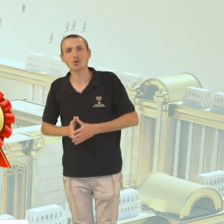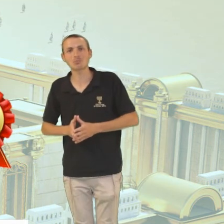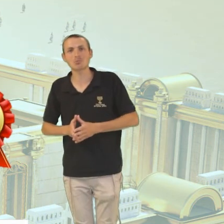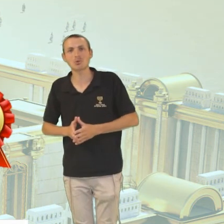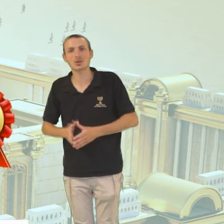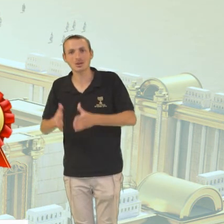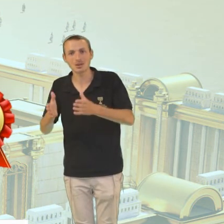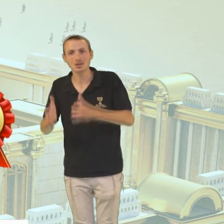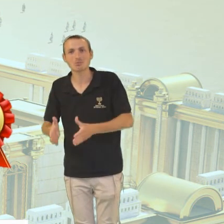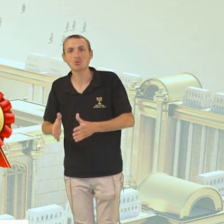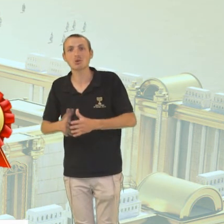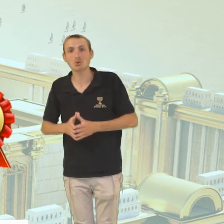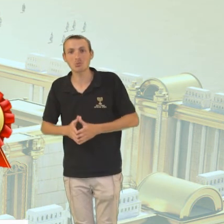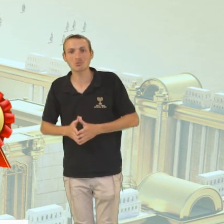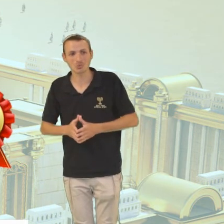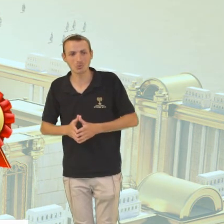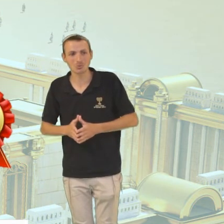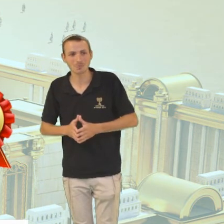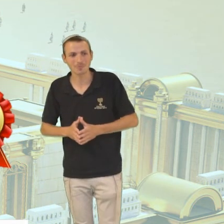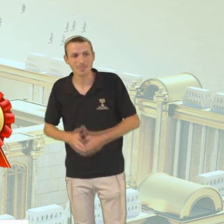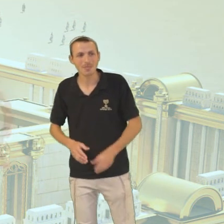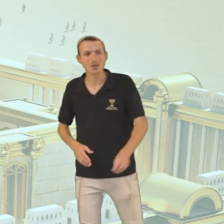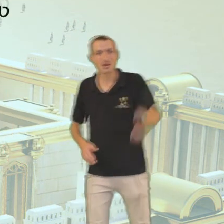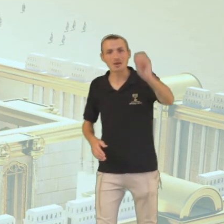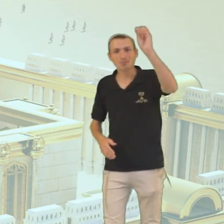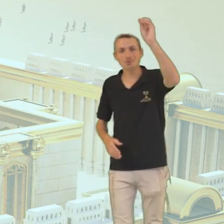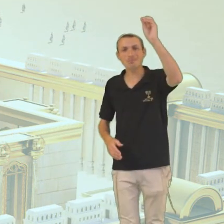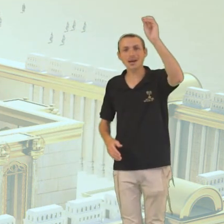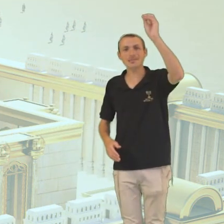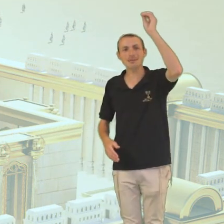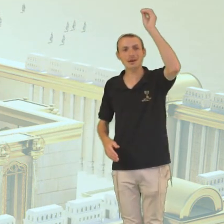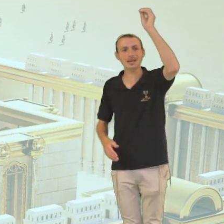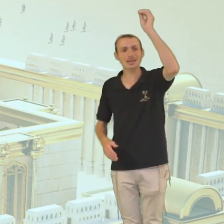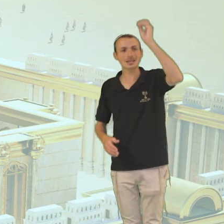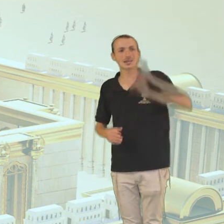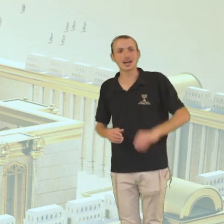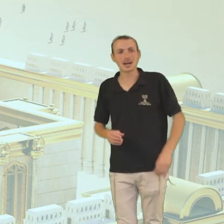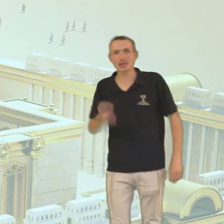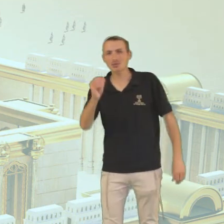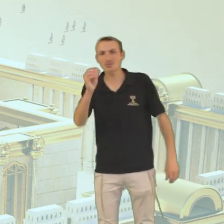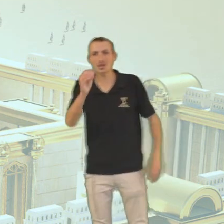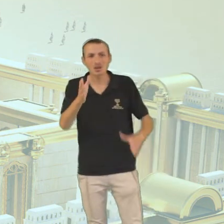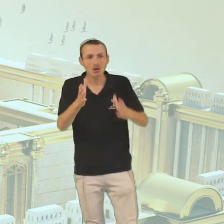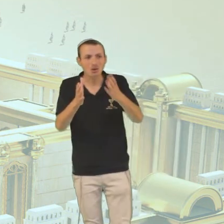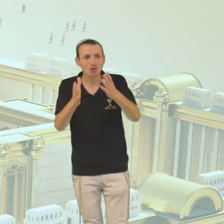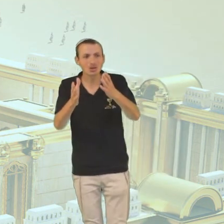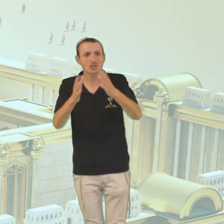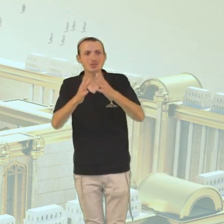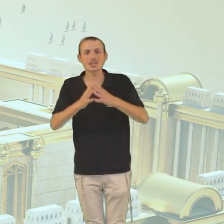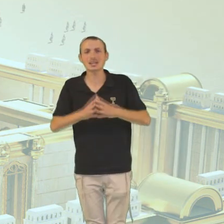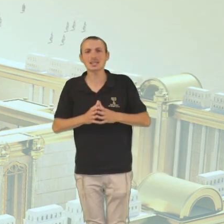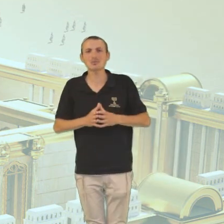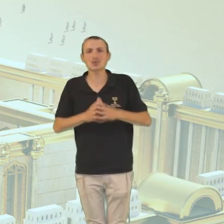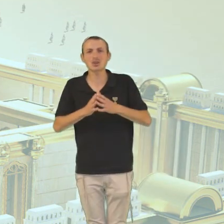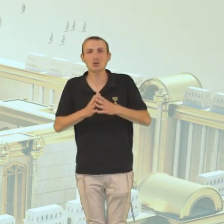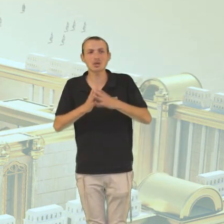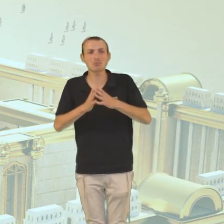למחרת בבוקר בתוך מקום סגור. מונבז המלך היה עושה כל ידות הכלים של יום